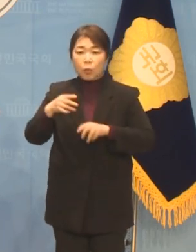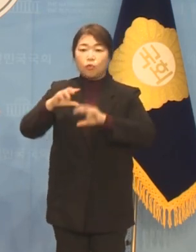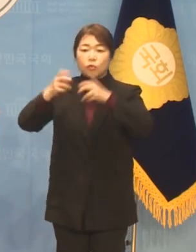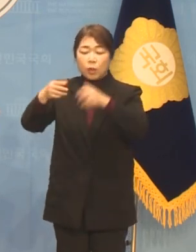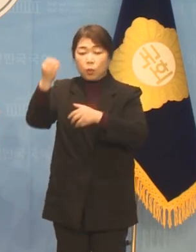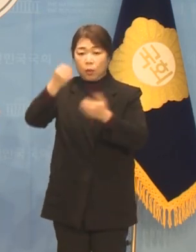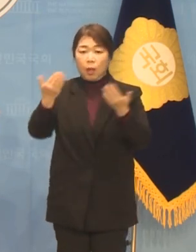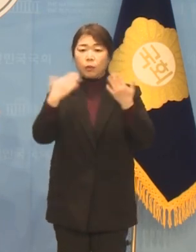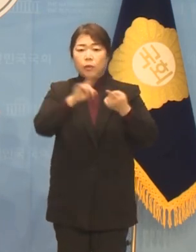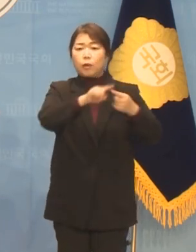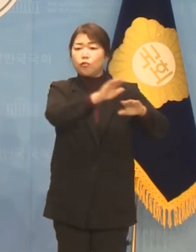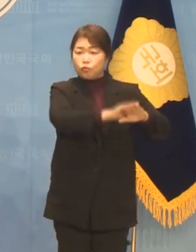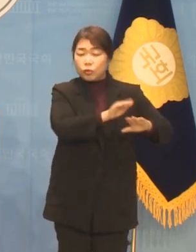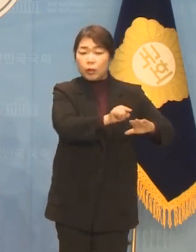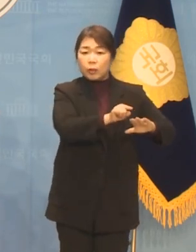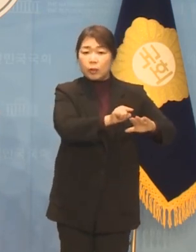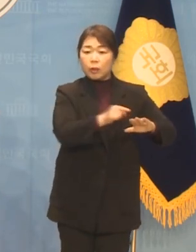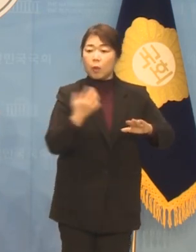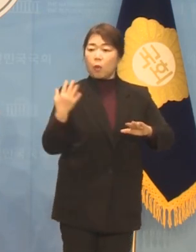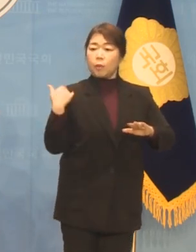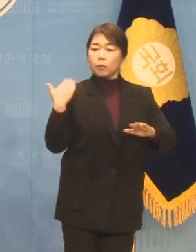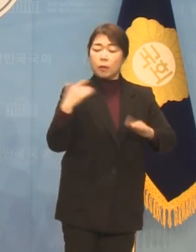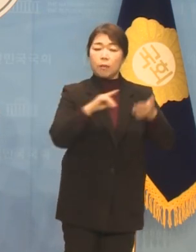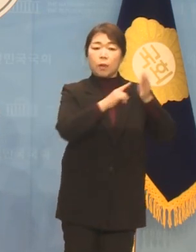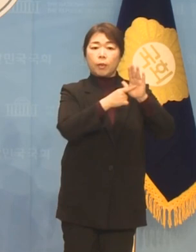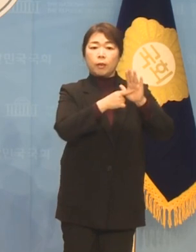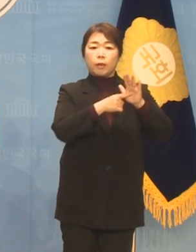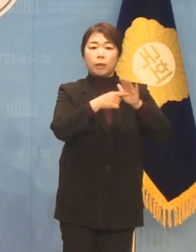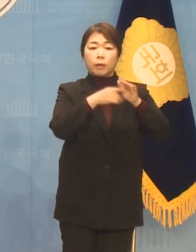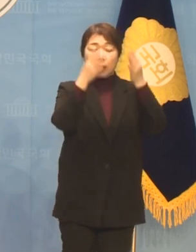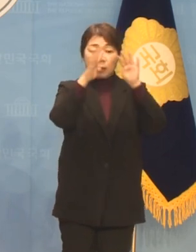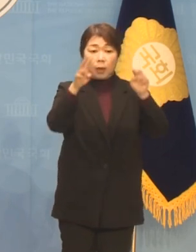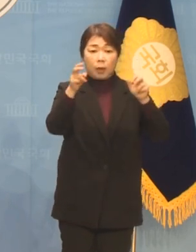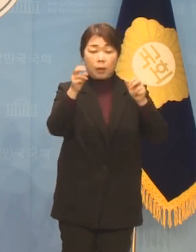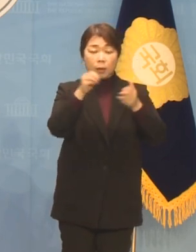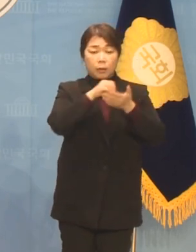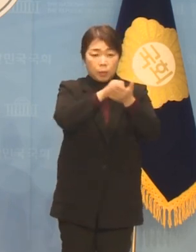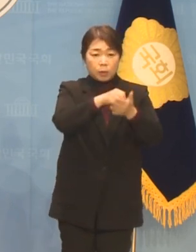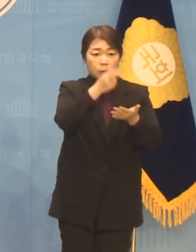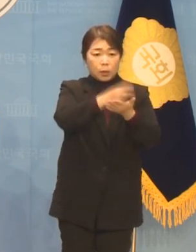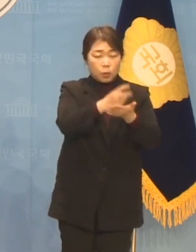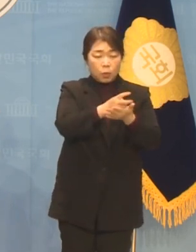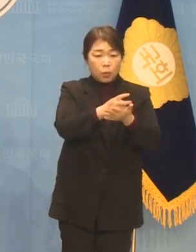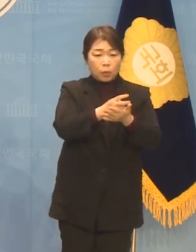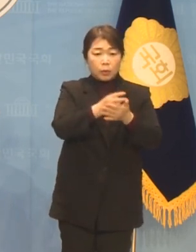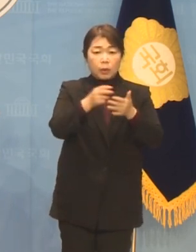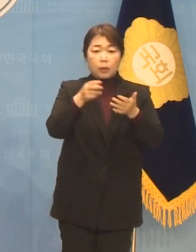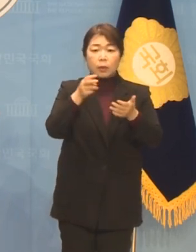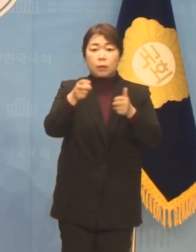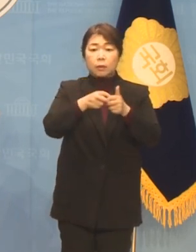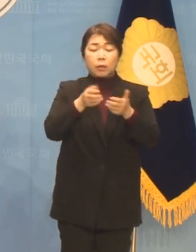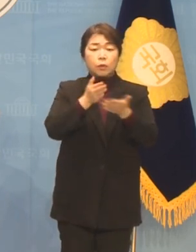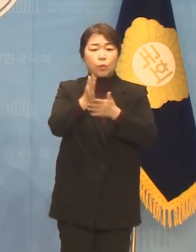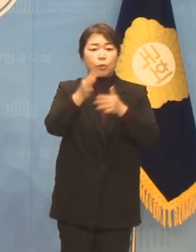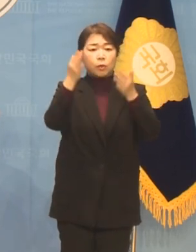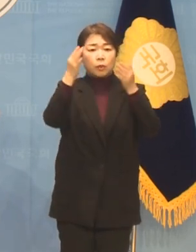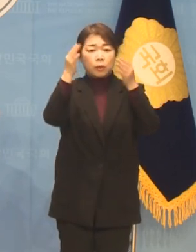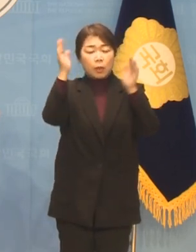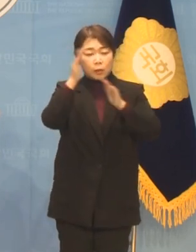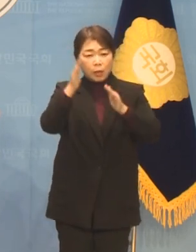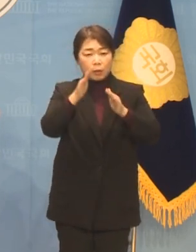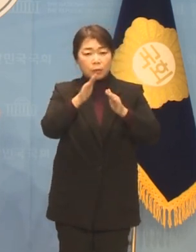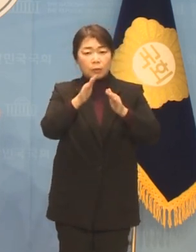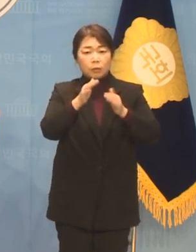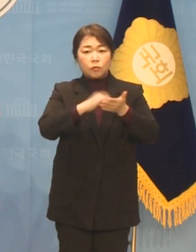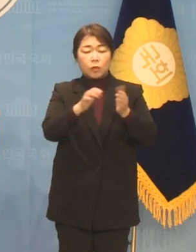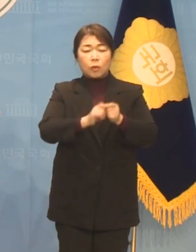전 발표한 새로운 대입제도 개편안, 의대 정원 확대 계획 등과 맞물려 이들 학교에 대한